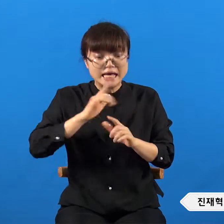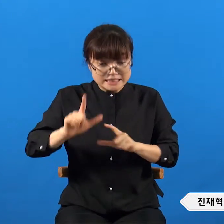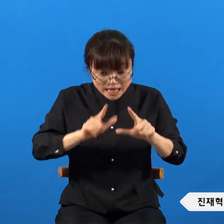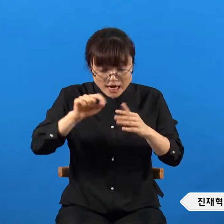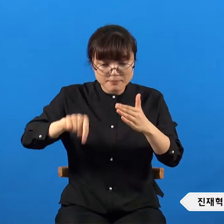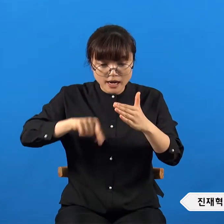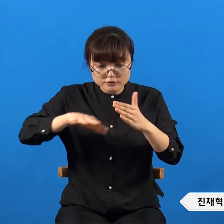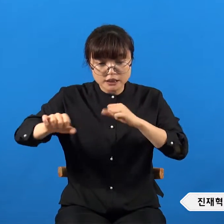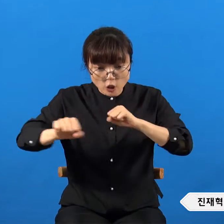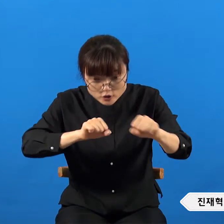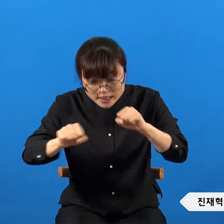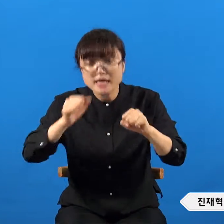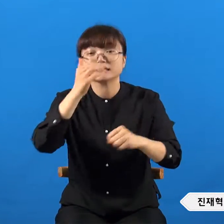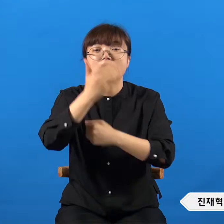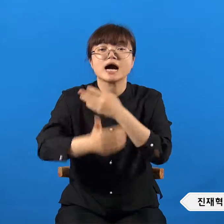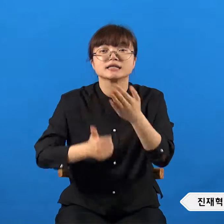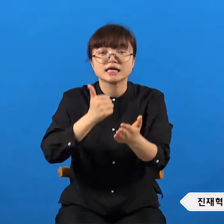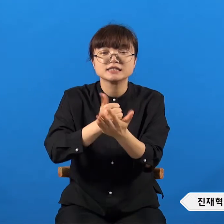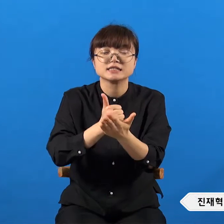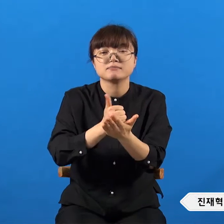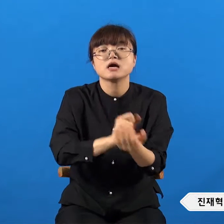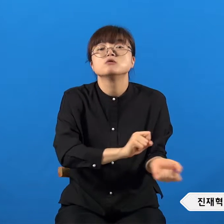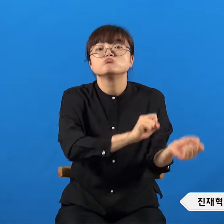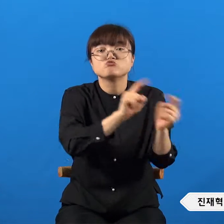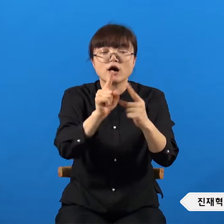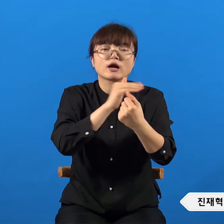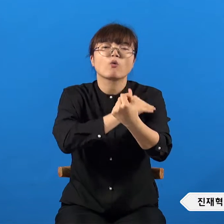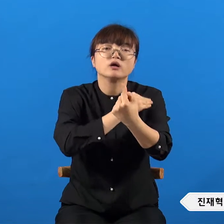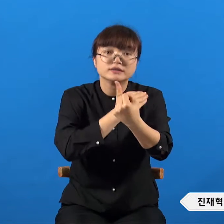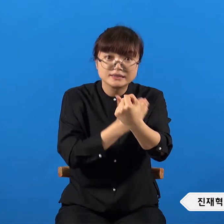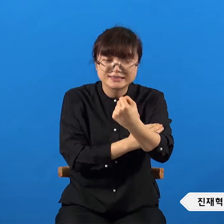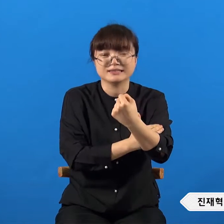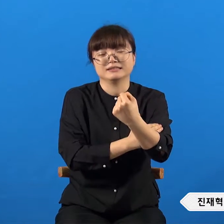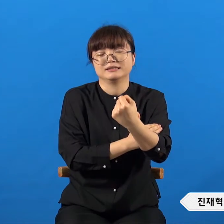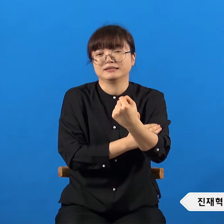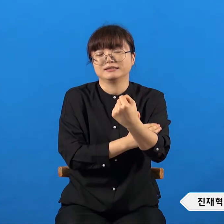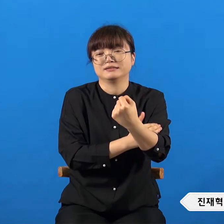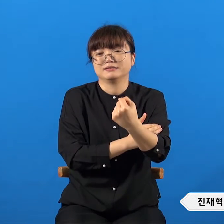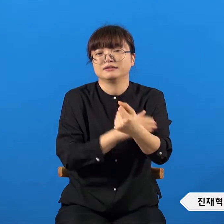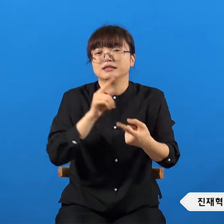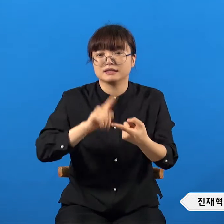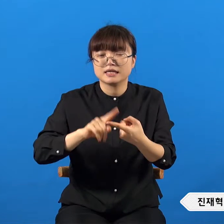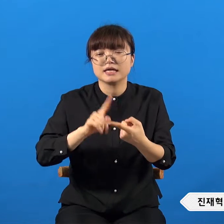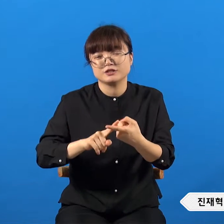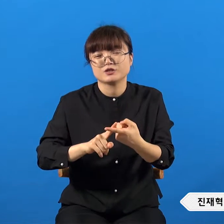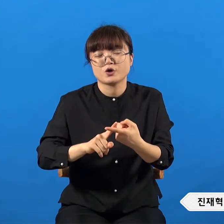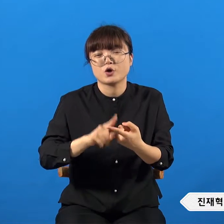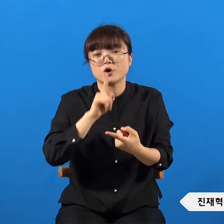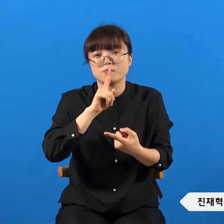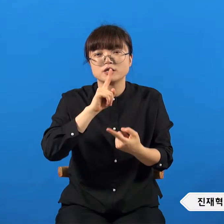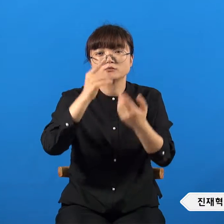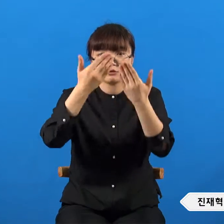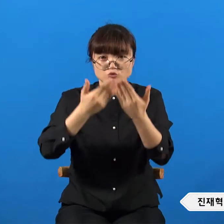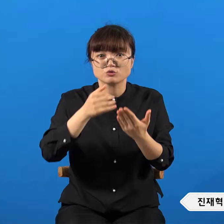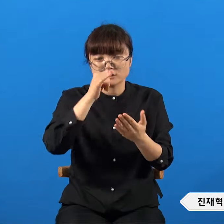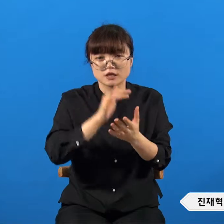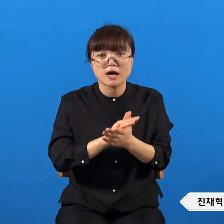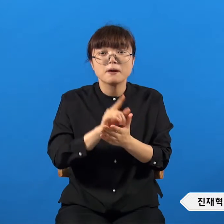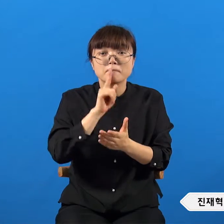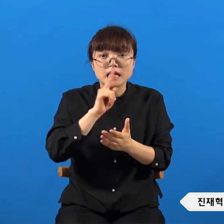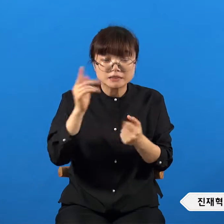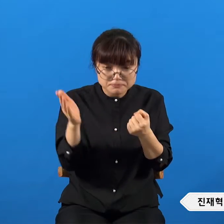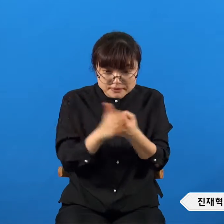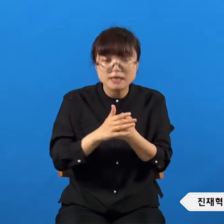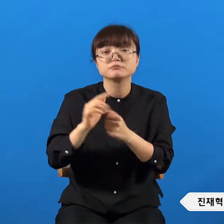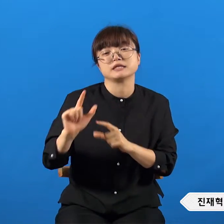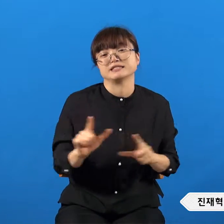삶에 역사하시는 하나님의 부활의 권능을 말씀하고 있습니다. 말씀에